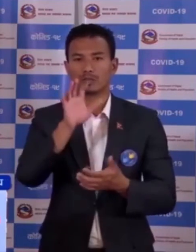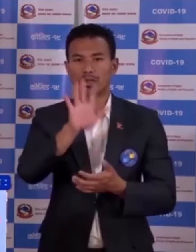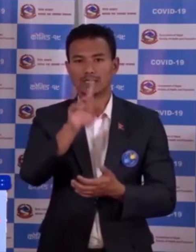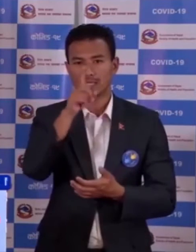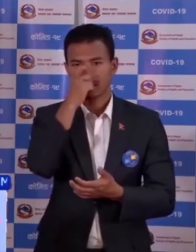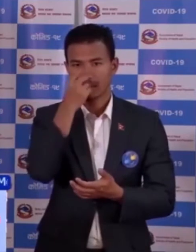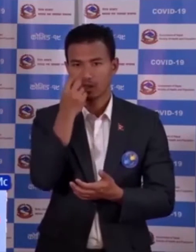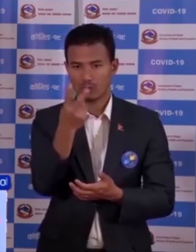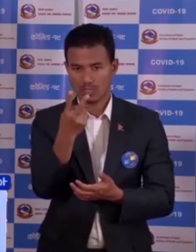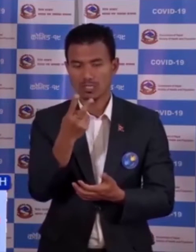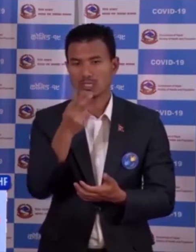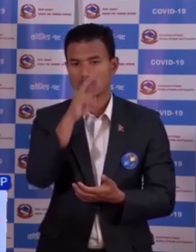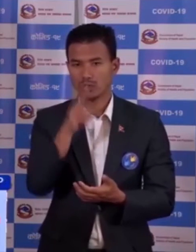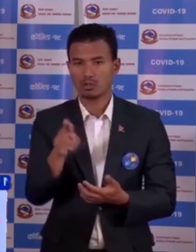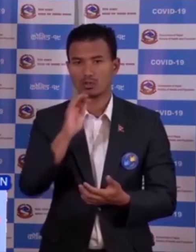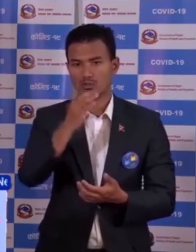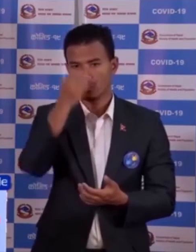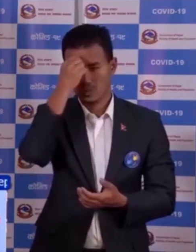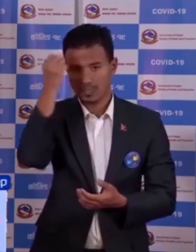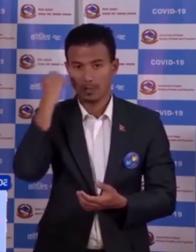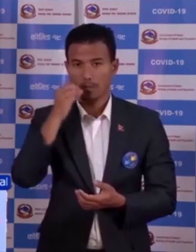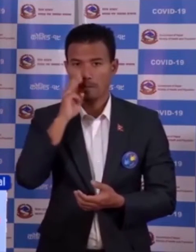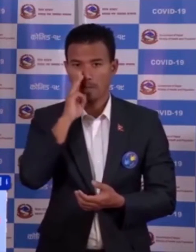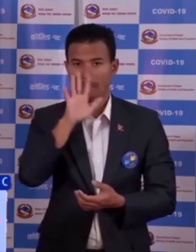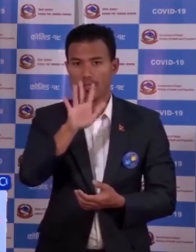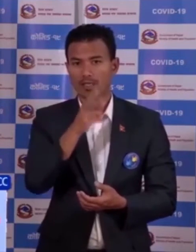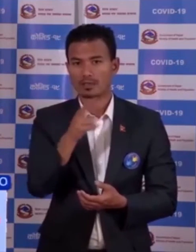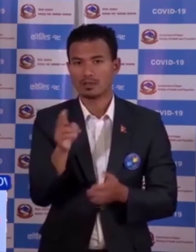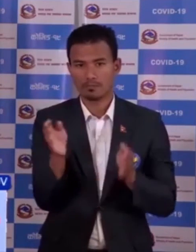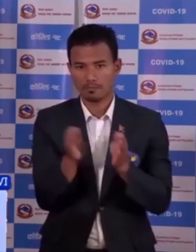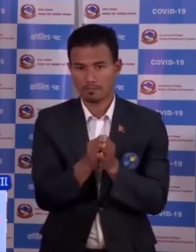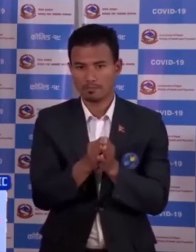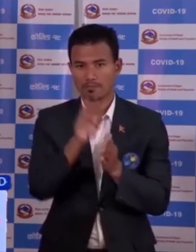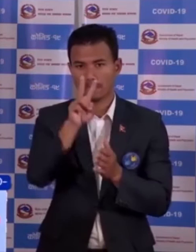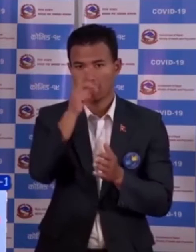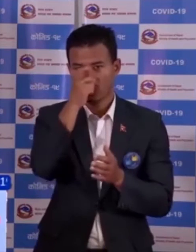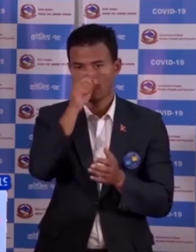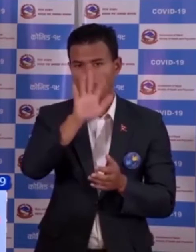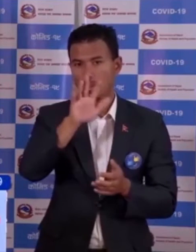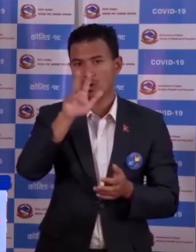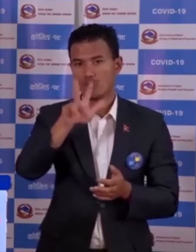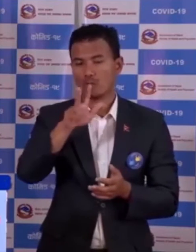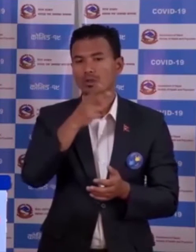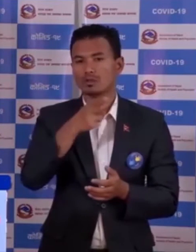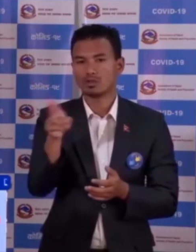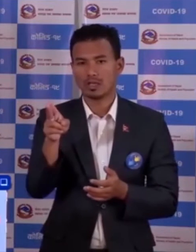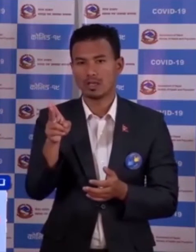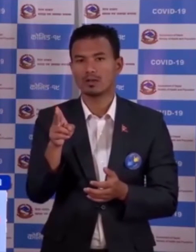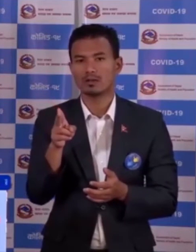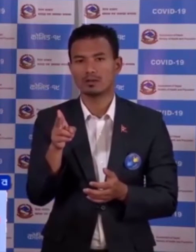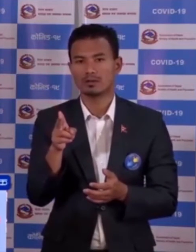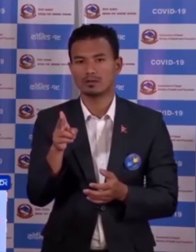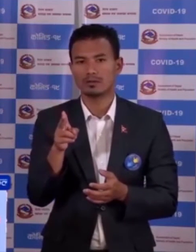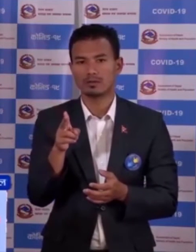का 102 जना र सुदूरपश्चिम प्रदेश का 5 जना गरी कुल 258 जना